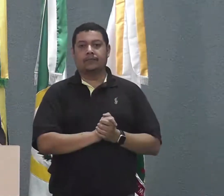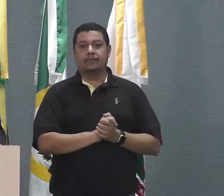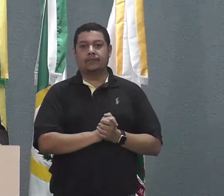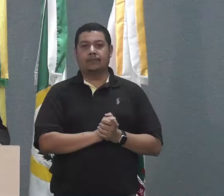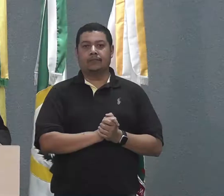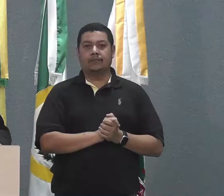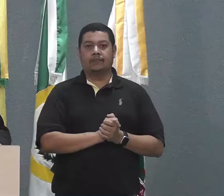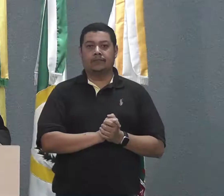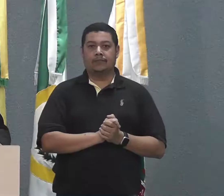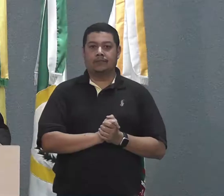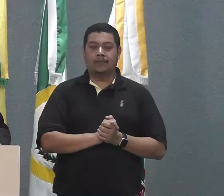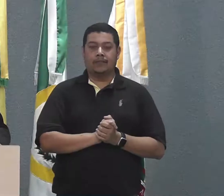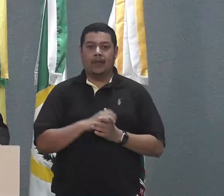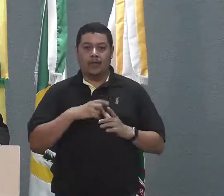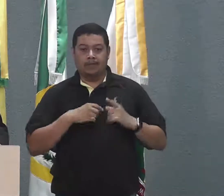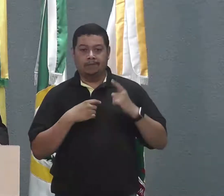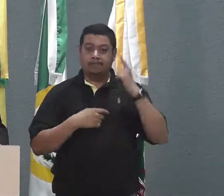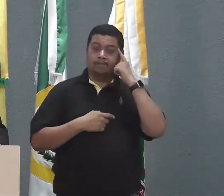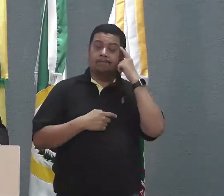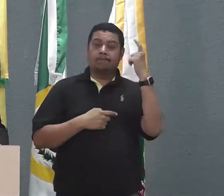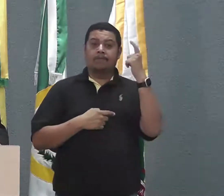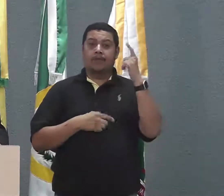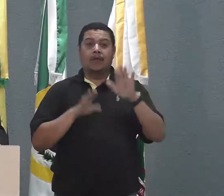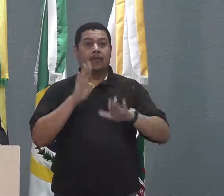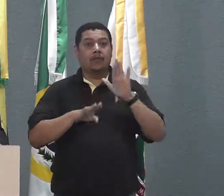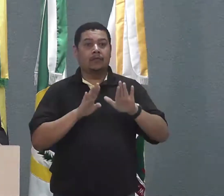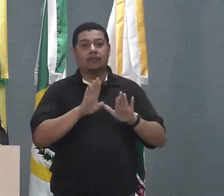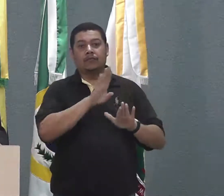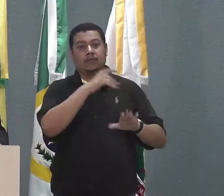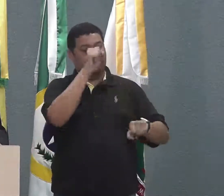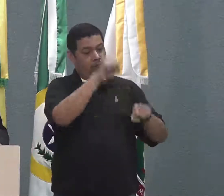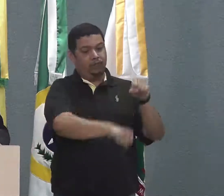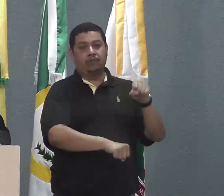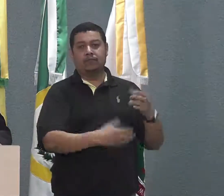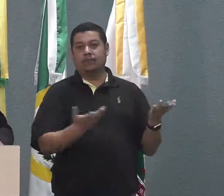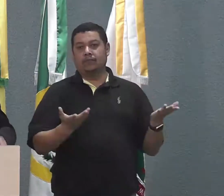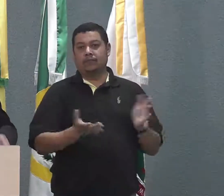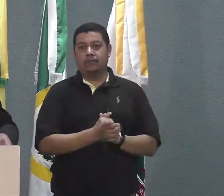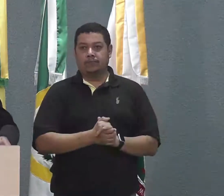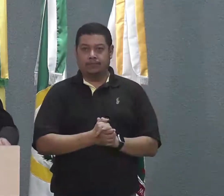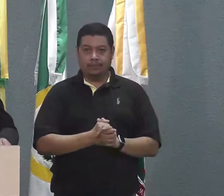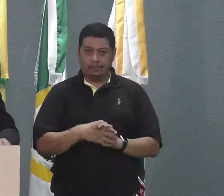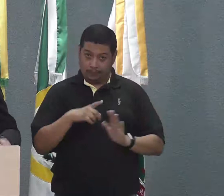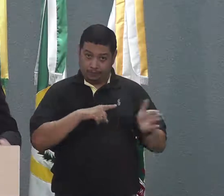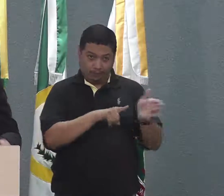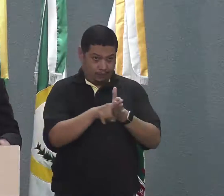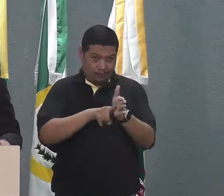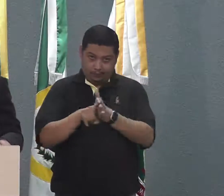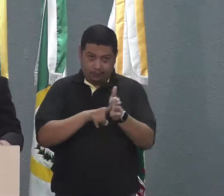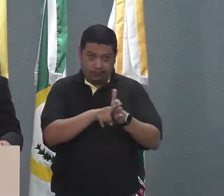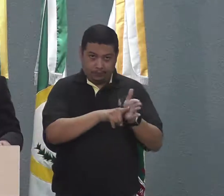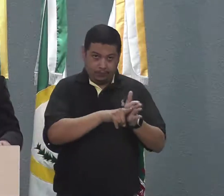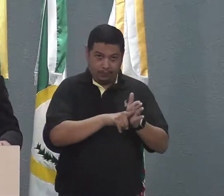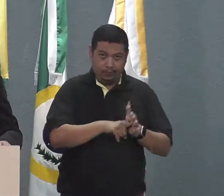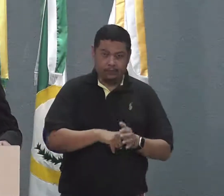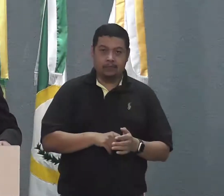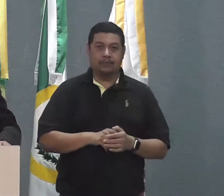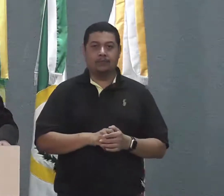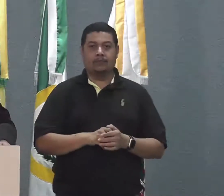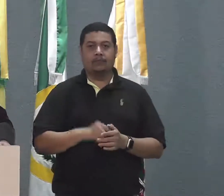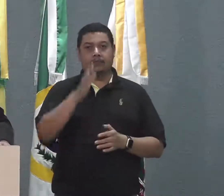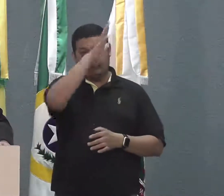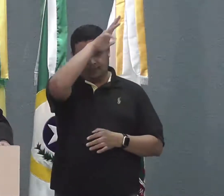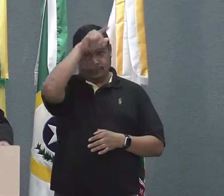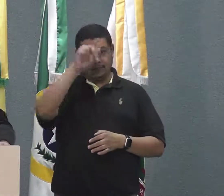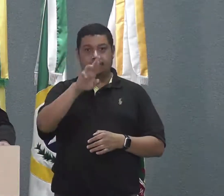a psicológica e até perdendo a vida? Segundo os dados estatísticos do site Amazônia